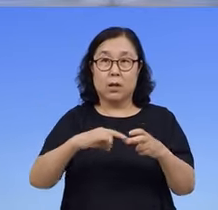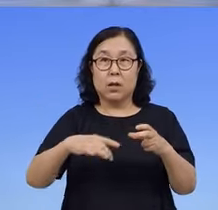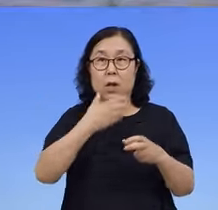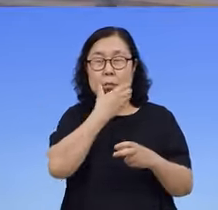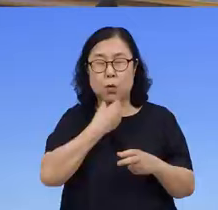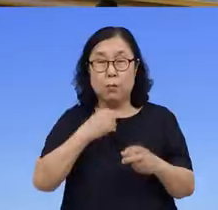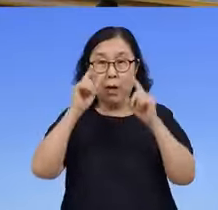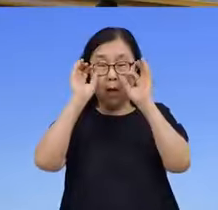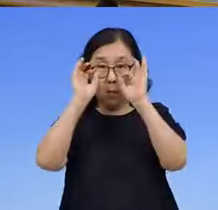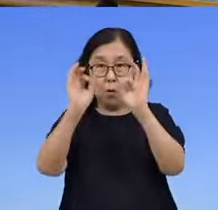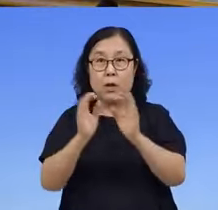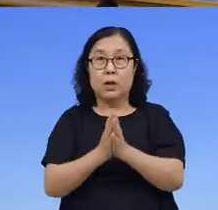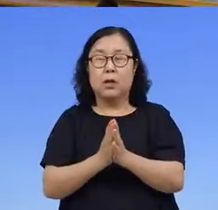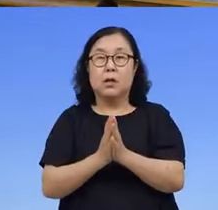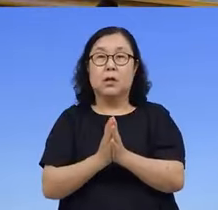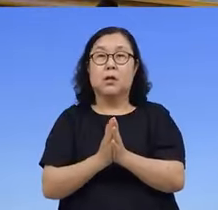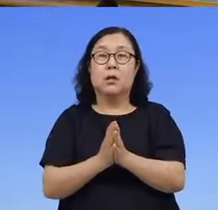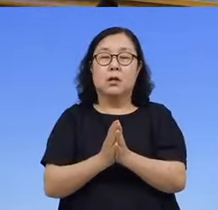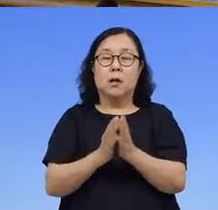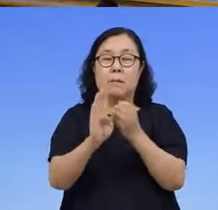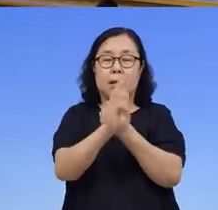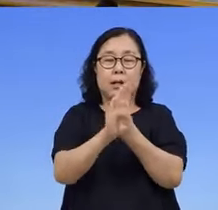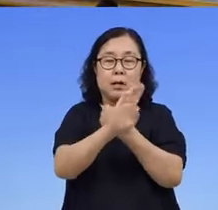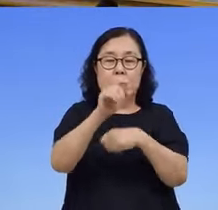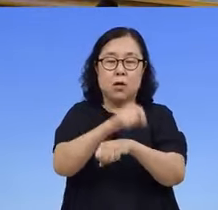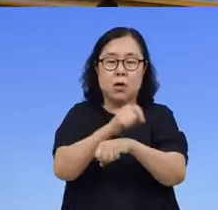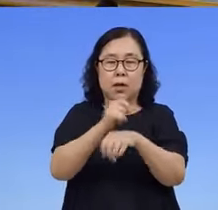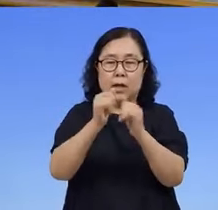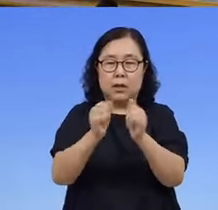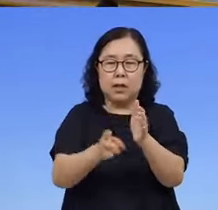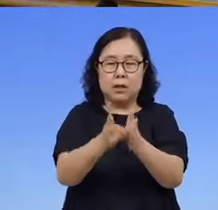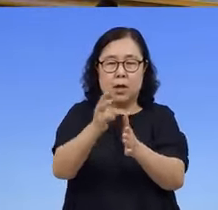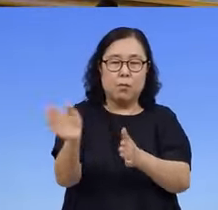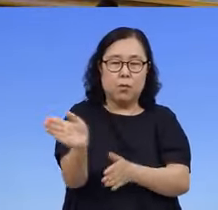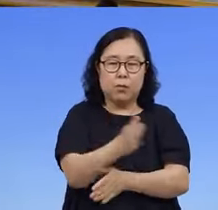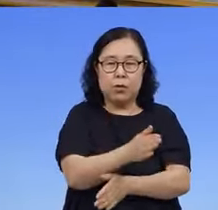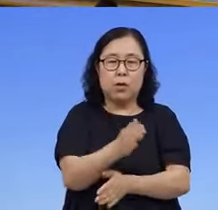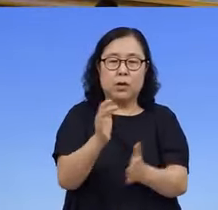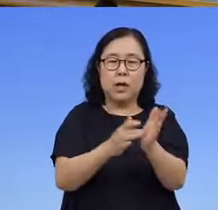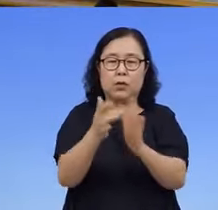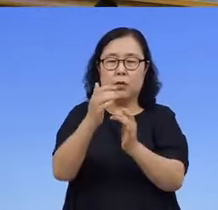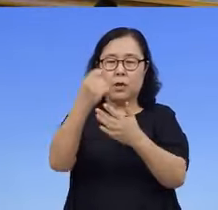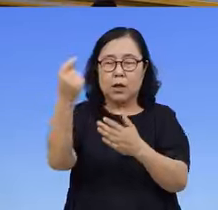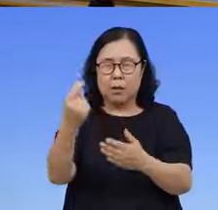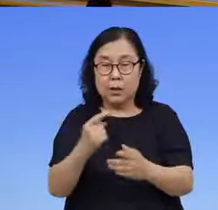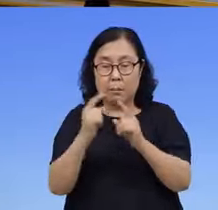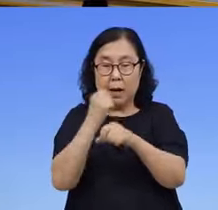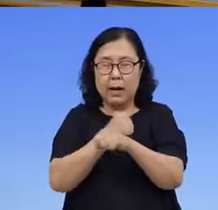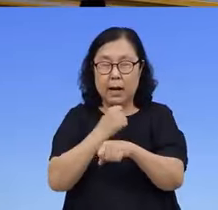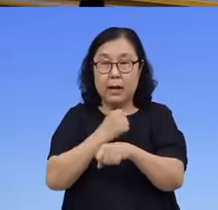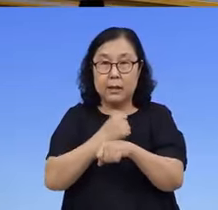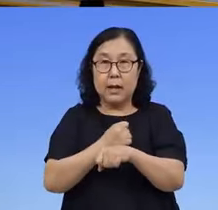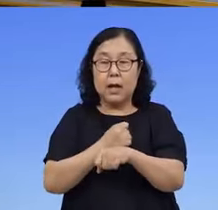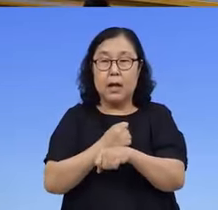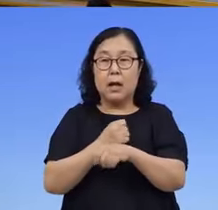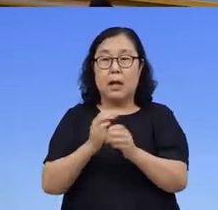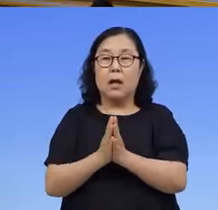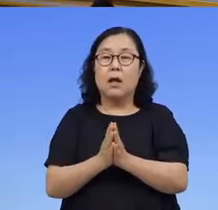1절과 2절입니다. 그때의 바리새인과 서기관들이 예루살렘으로부터 예수께 나와 이르되 당신의 제자들이